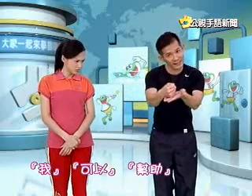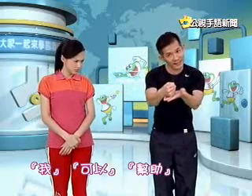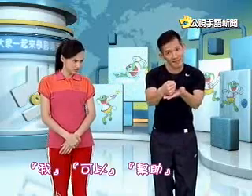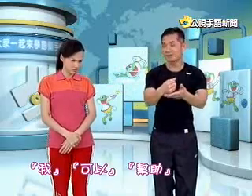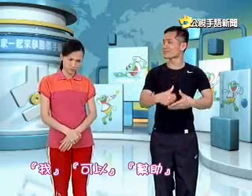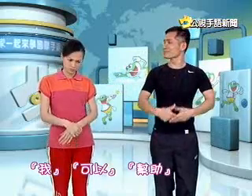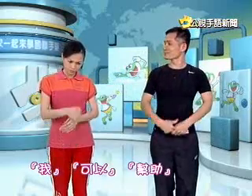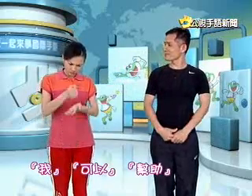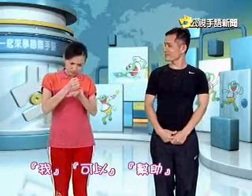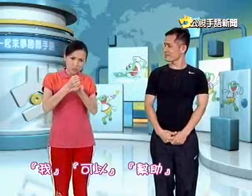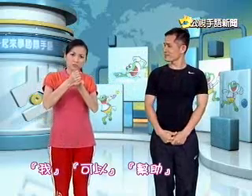助。